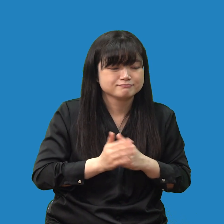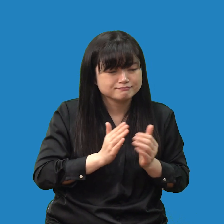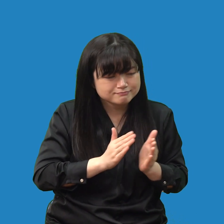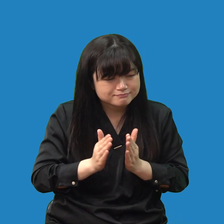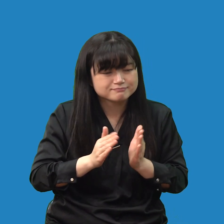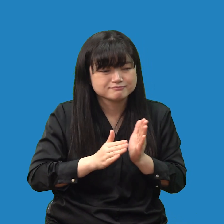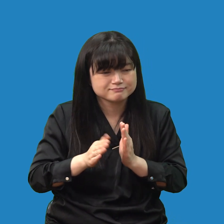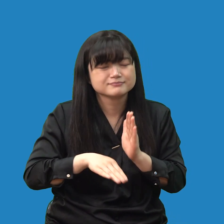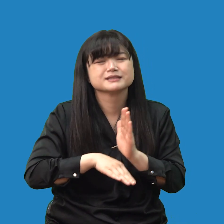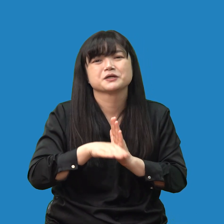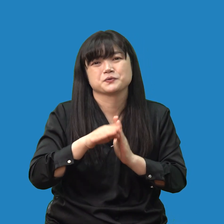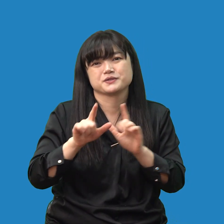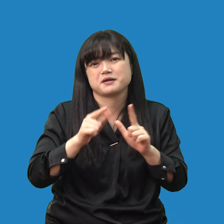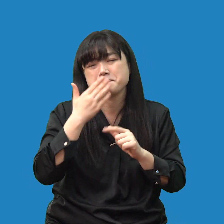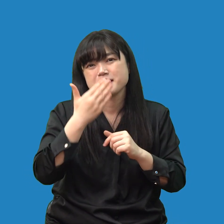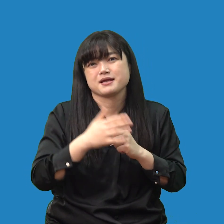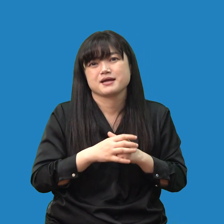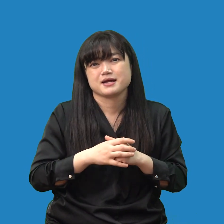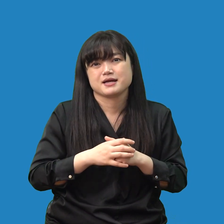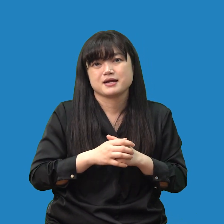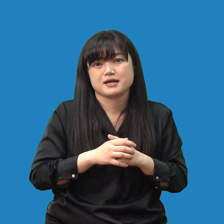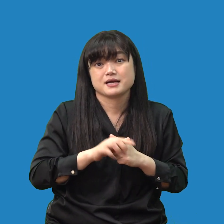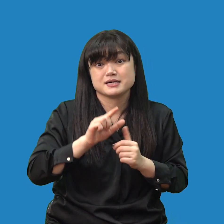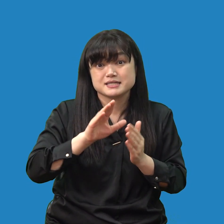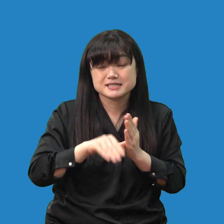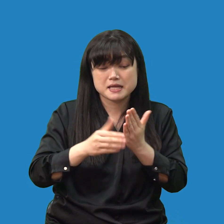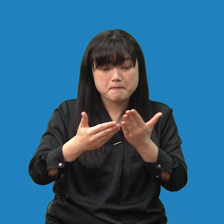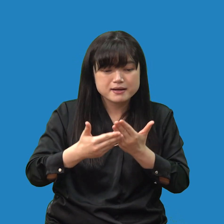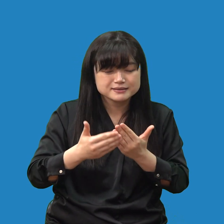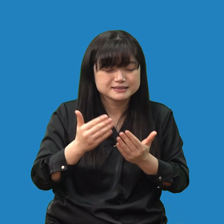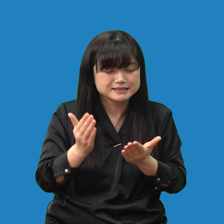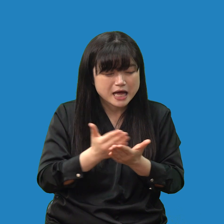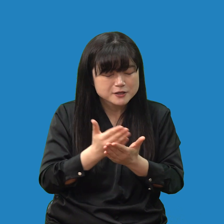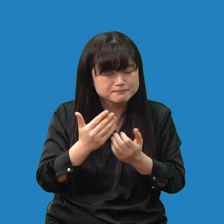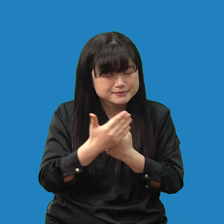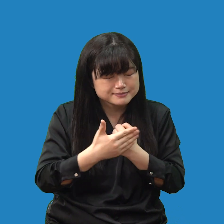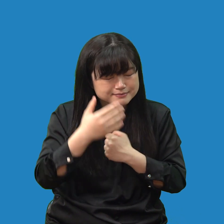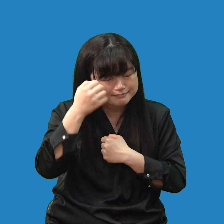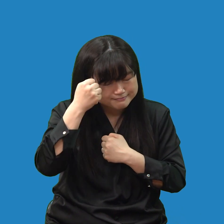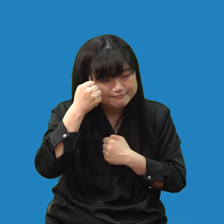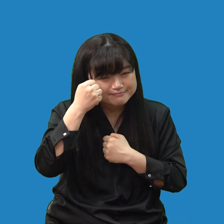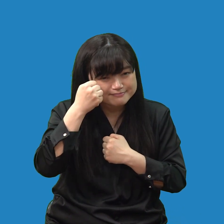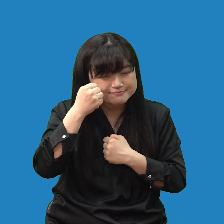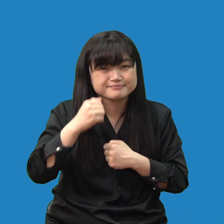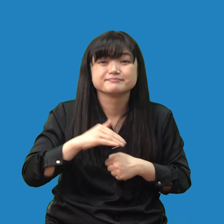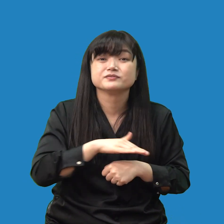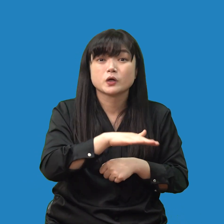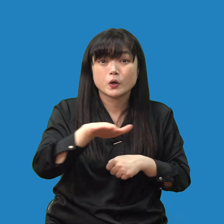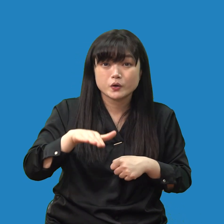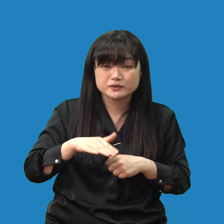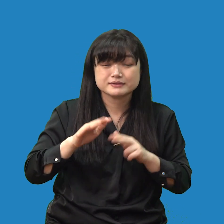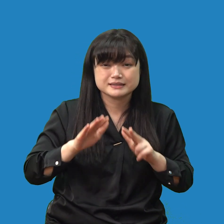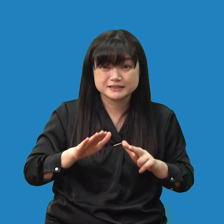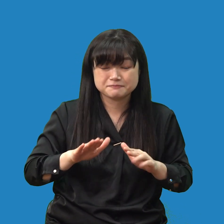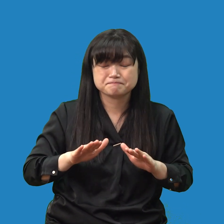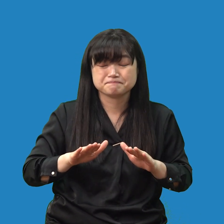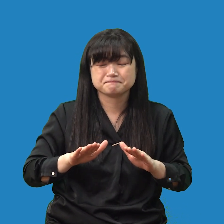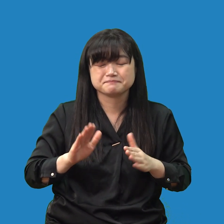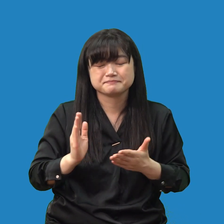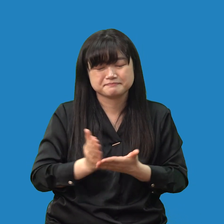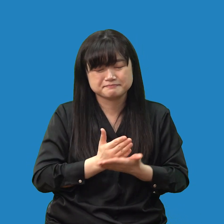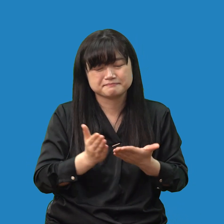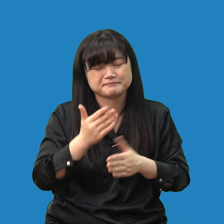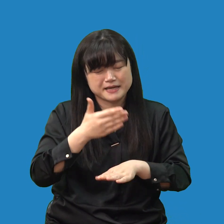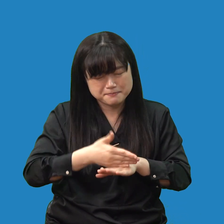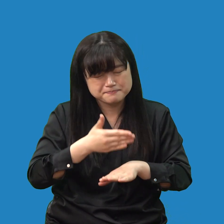수 있었습니다. 그때 받은 그 나눔의 은혜가 있었기 때문에 저희는 지금도 나눔의